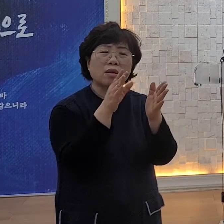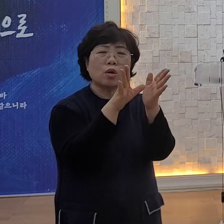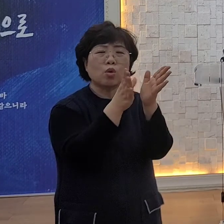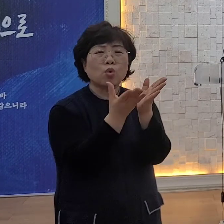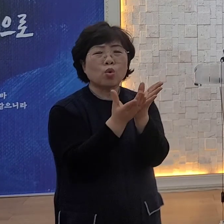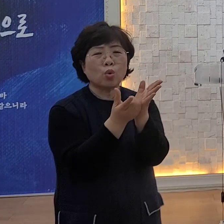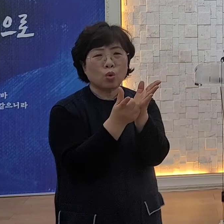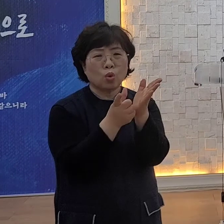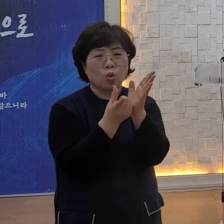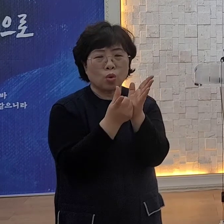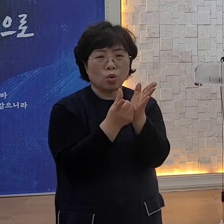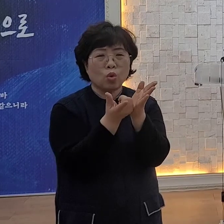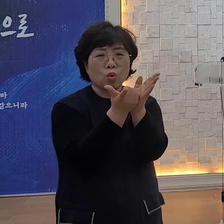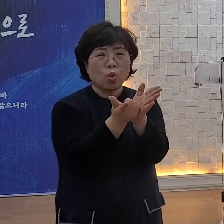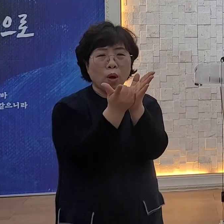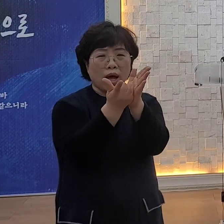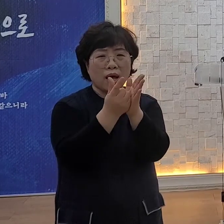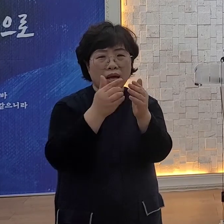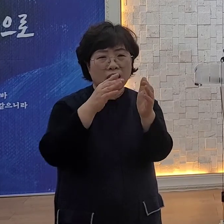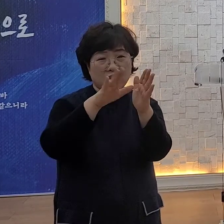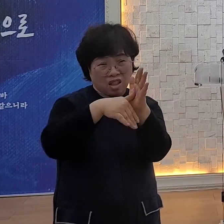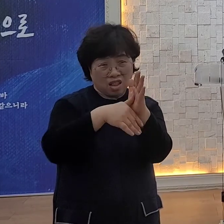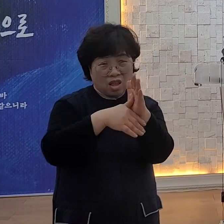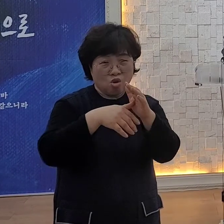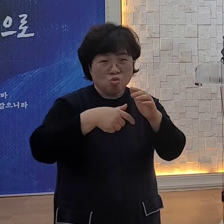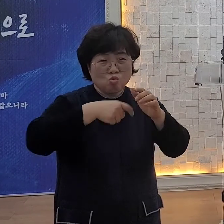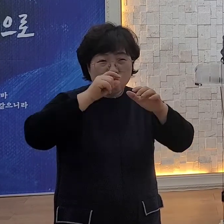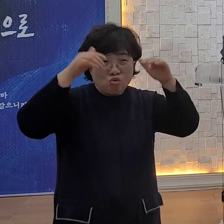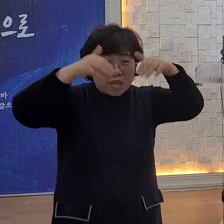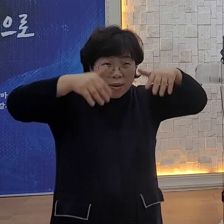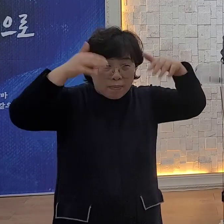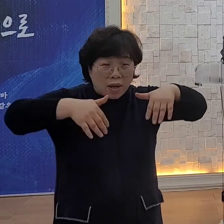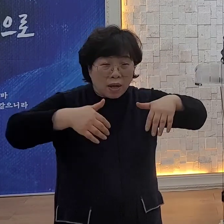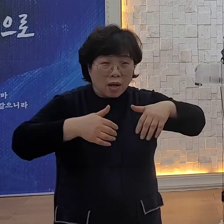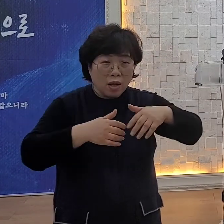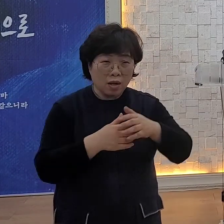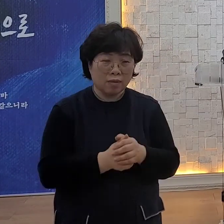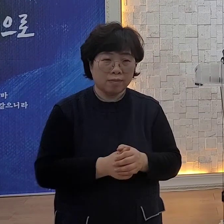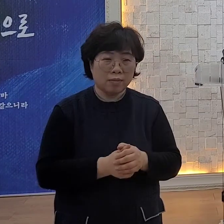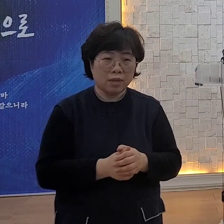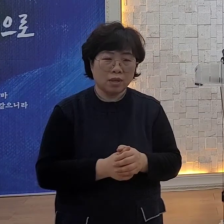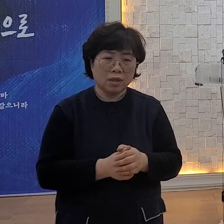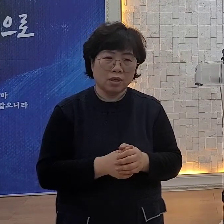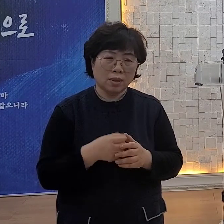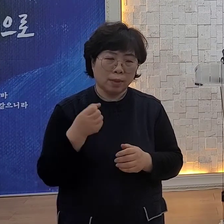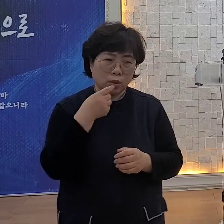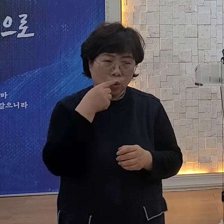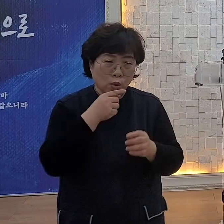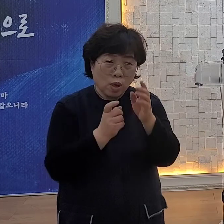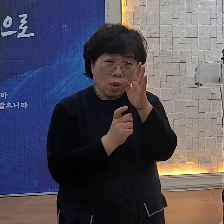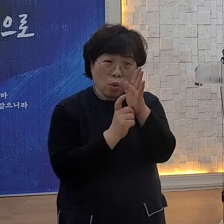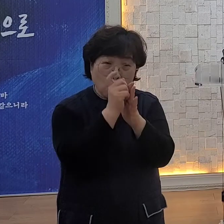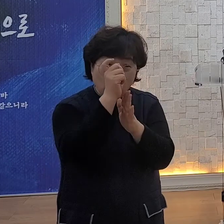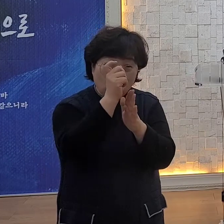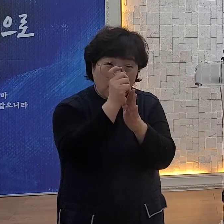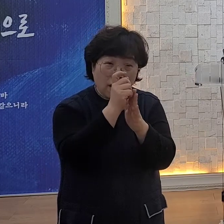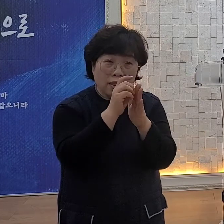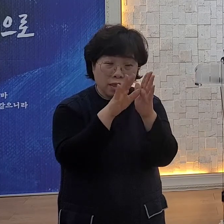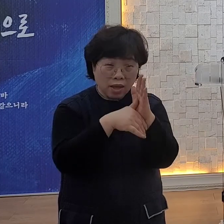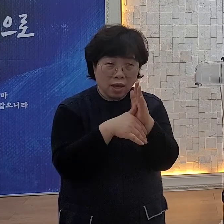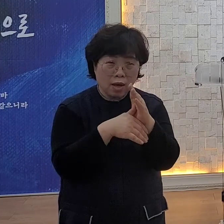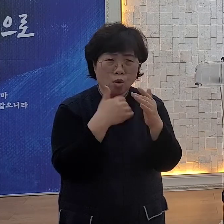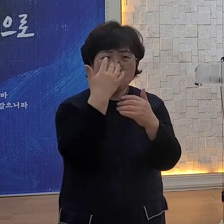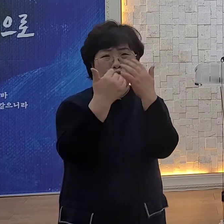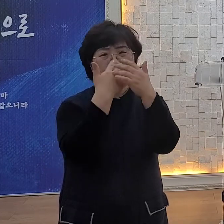그래서 물 심판이 왔잖아요. 그 다음에 아까 말씀드렸던 소돔과 고모라 시대에 또 그 소돔성이 다